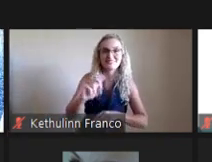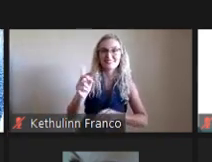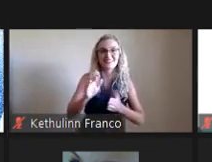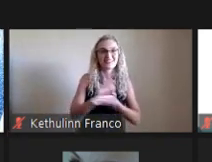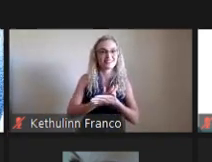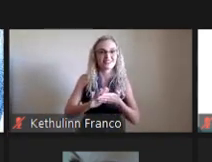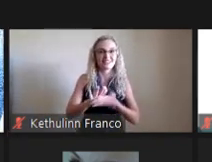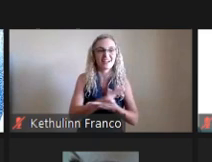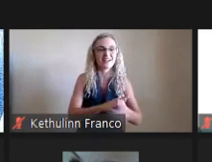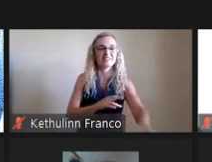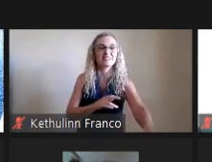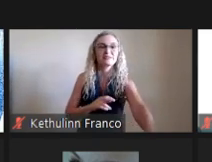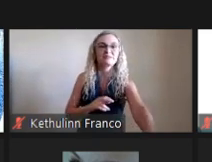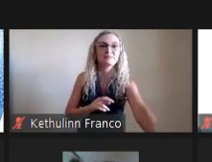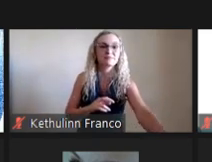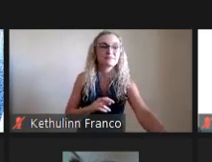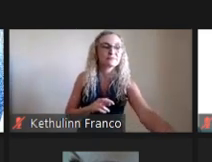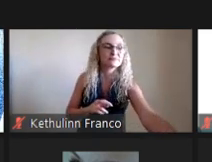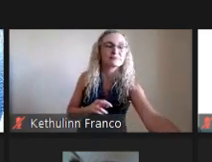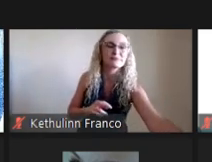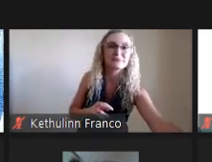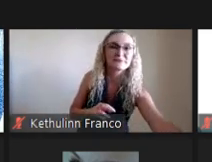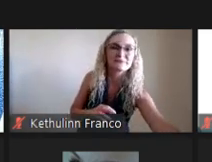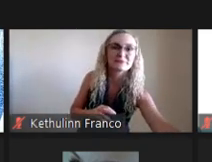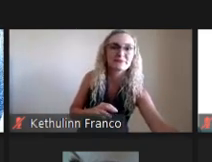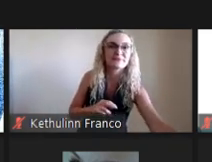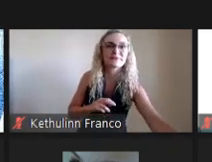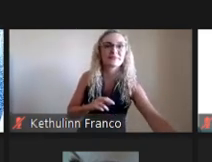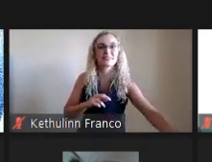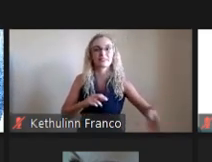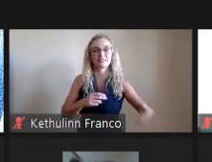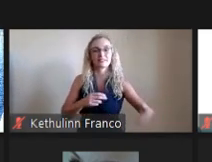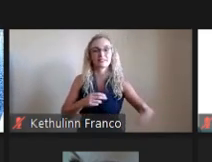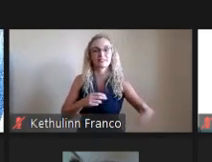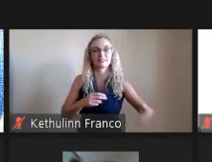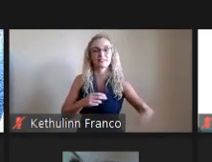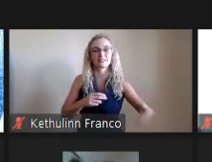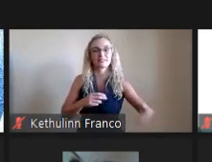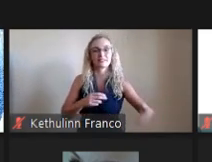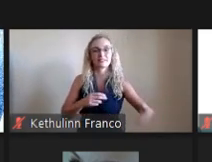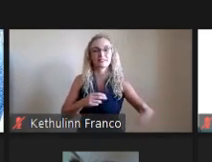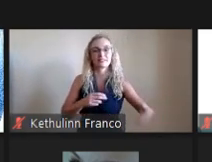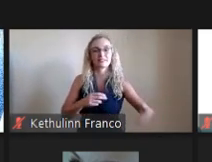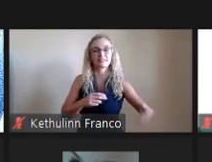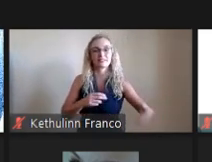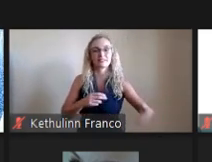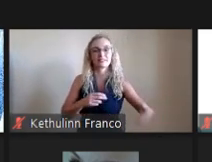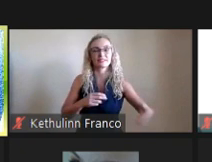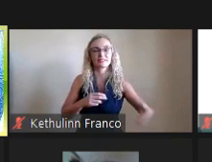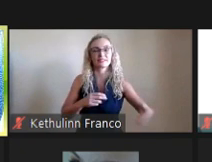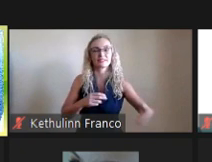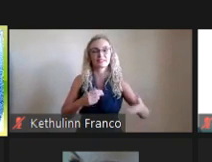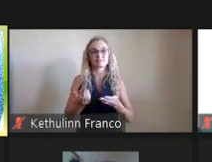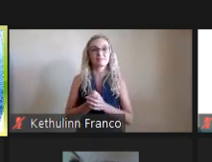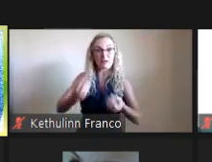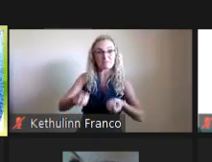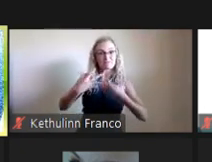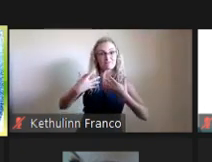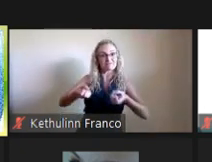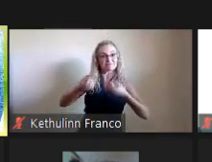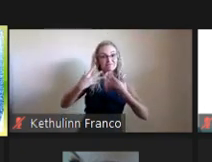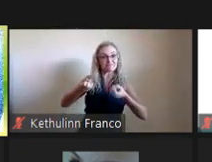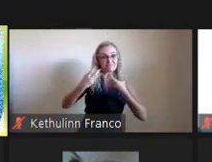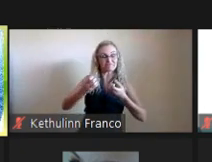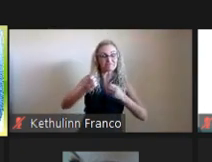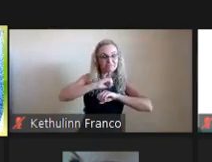nós hoje. A professora Silvia comentou que a carga horária era de 40 horas na universidade, dela que ela